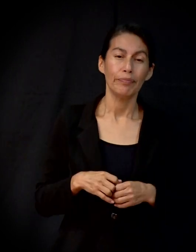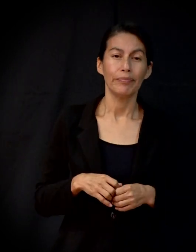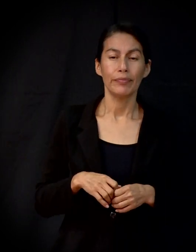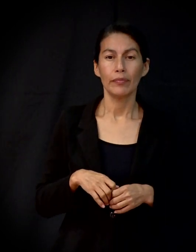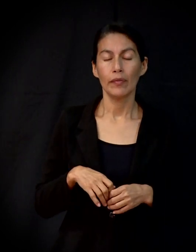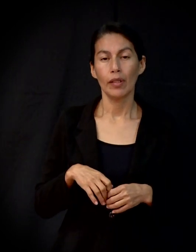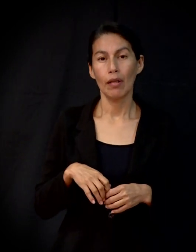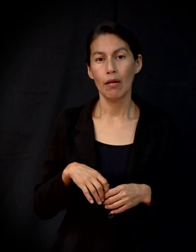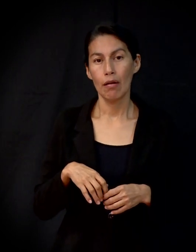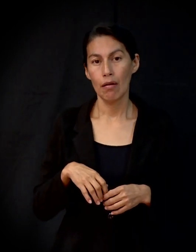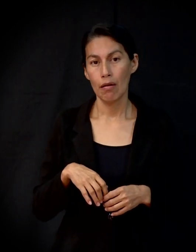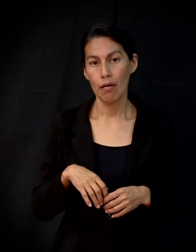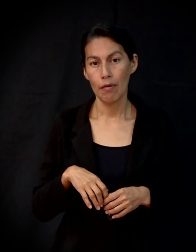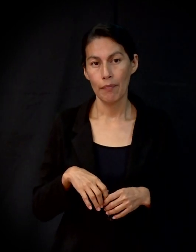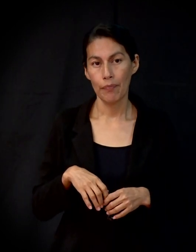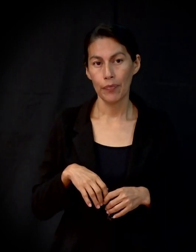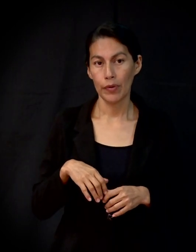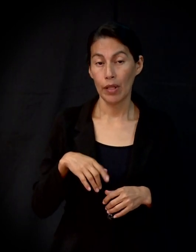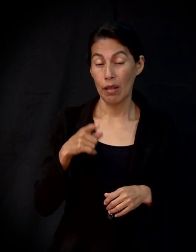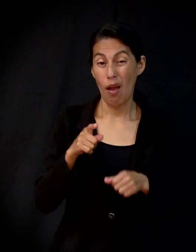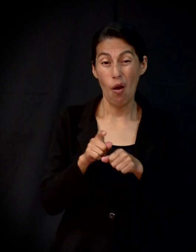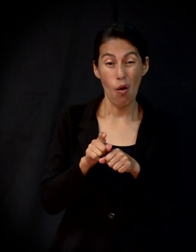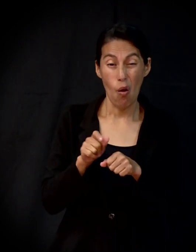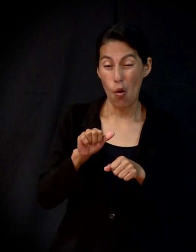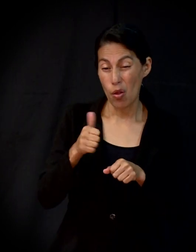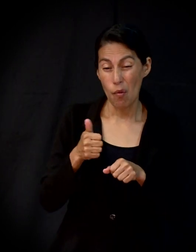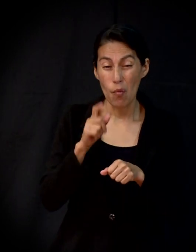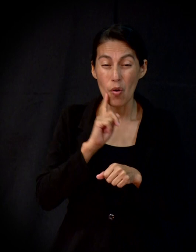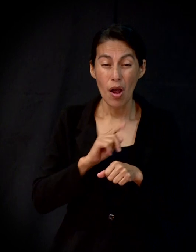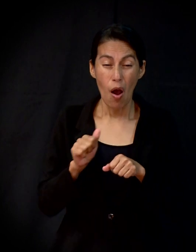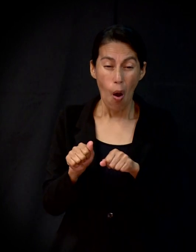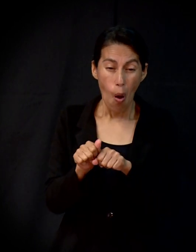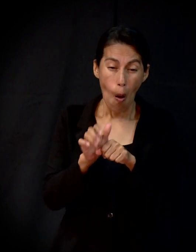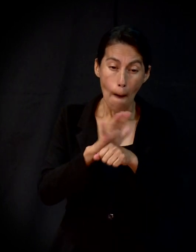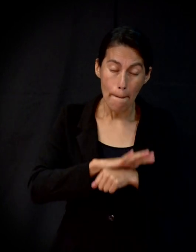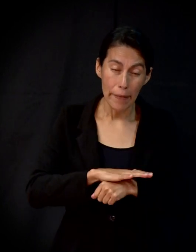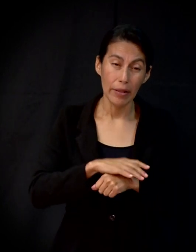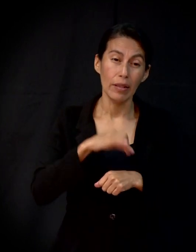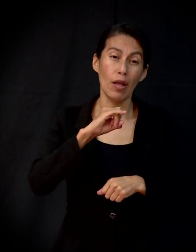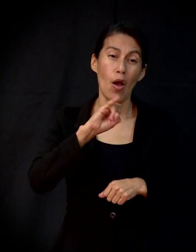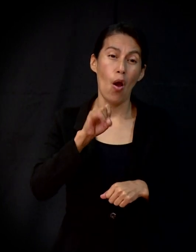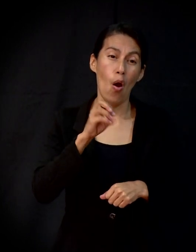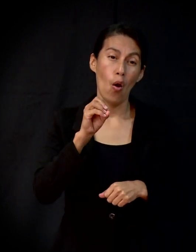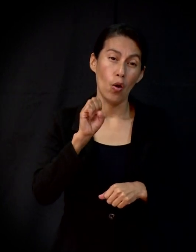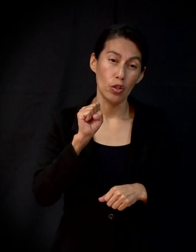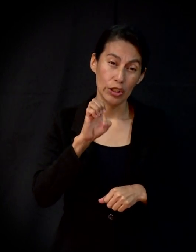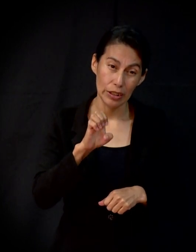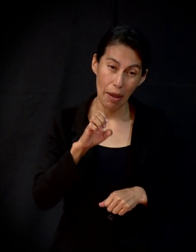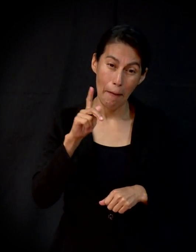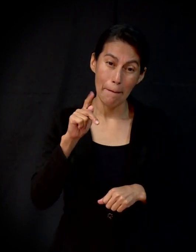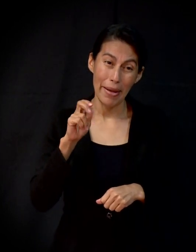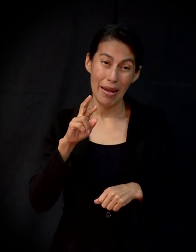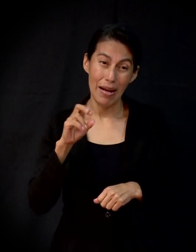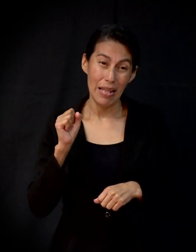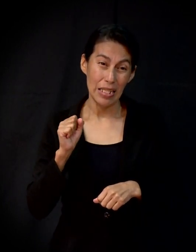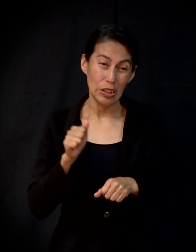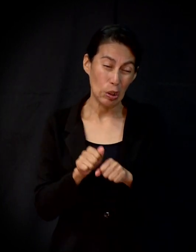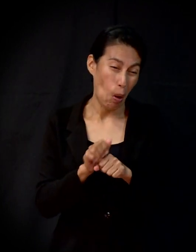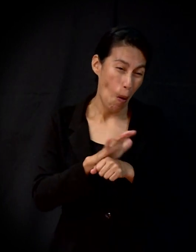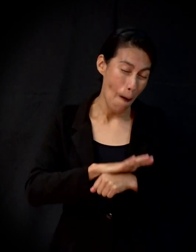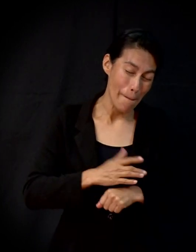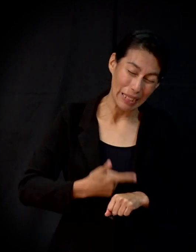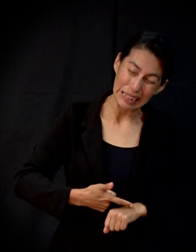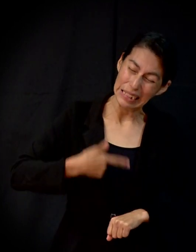17 años, Gonza Suazo, tiene COVID muy grave, José Pérez, tiene COVID grave,